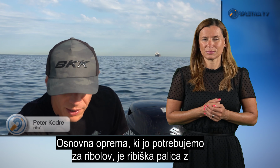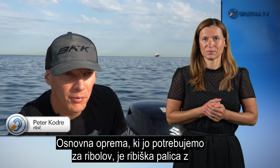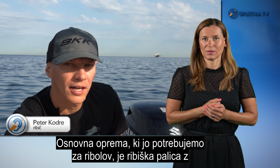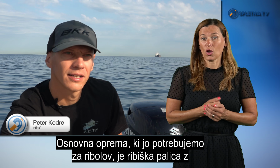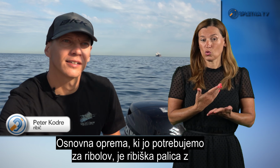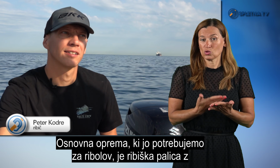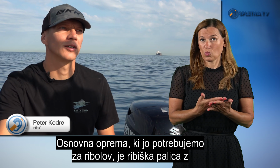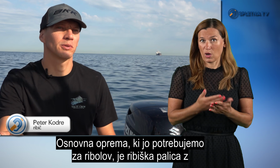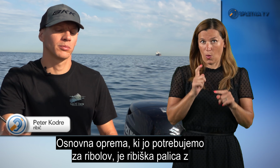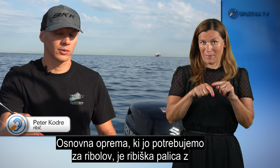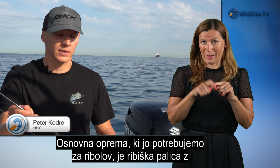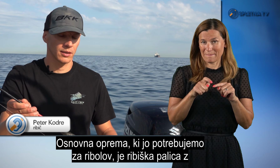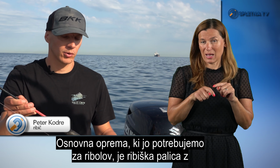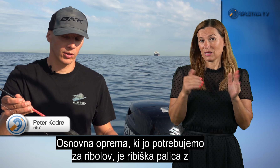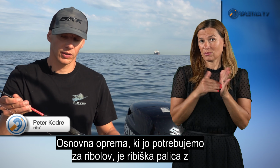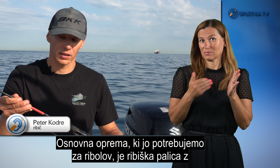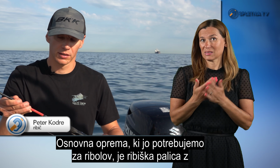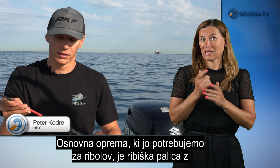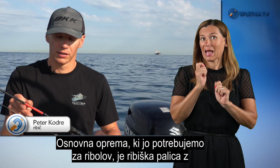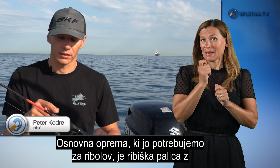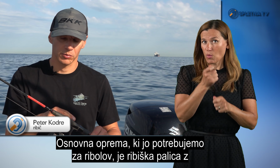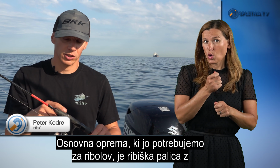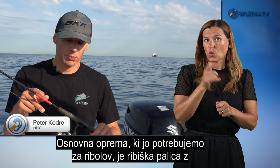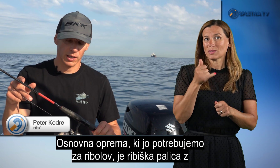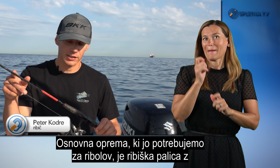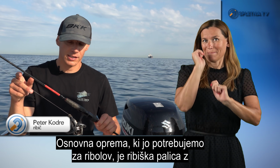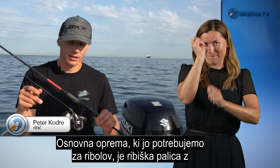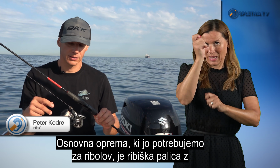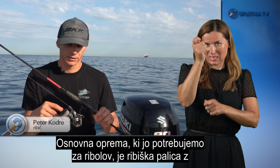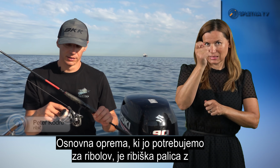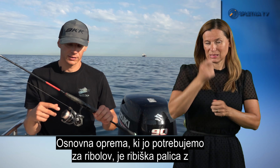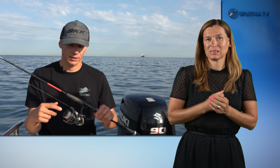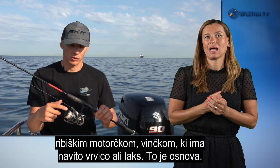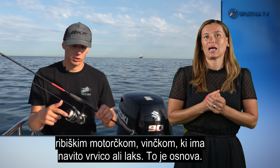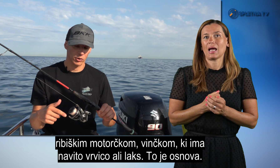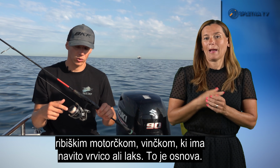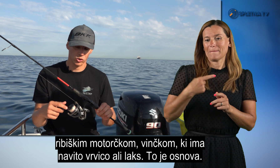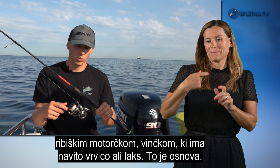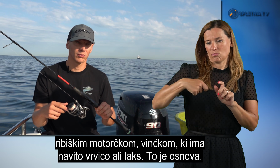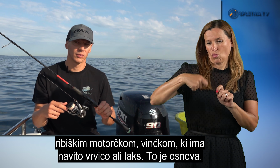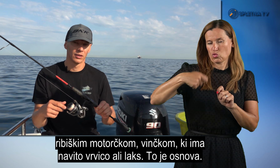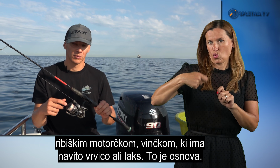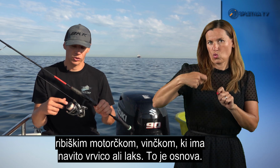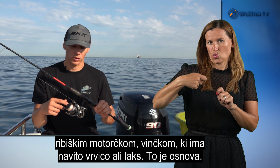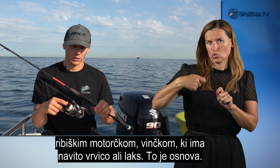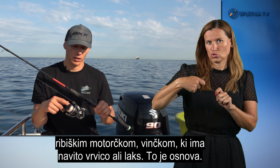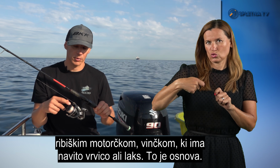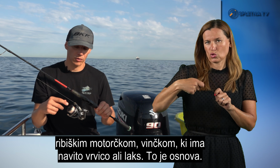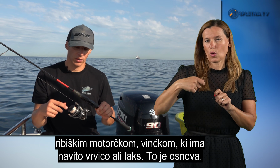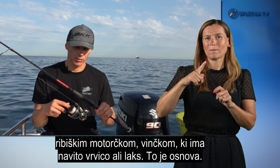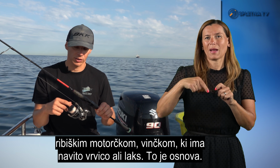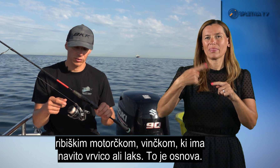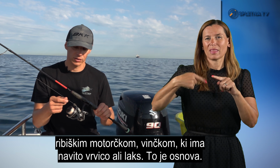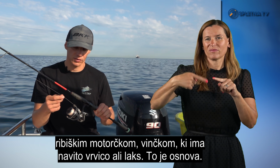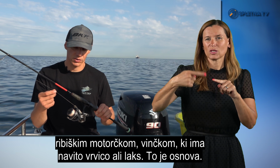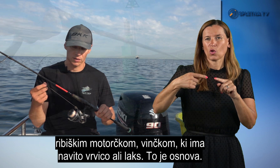Osnovna oprema, ki jo potrebujemo za ribolov, je ribiška palica z ribiškim motorčkom, vinčkom, kateri ima